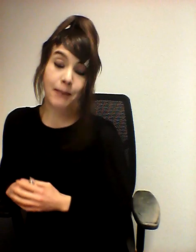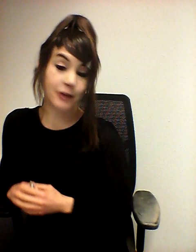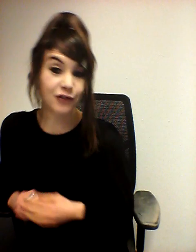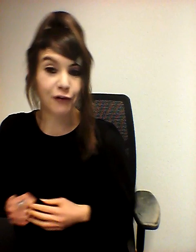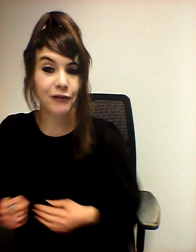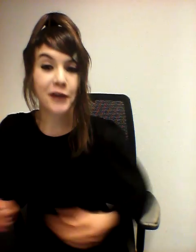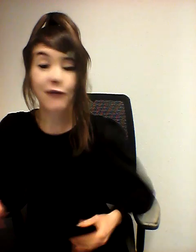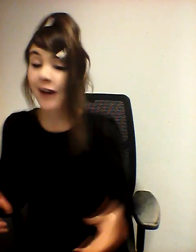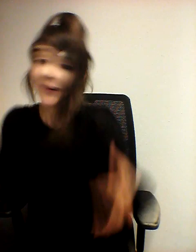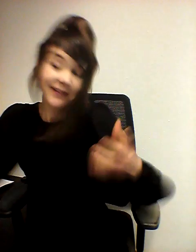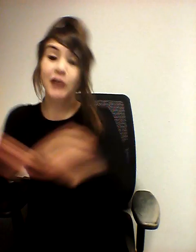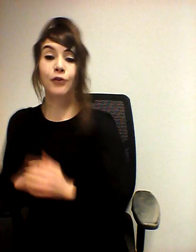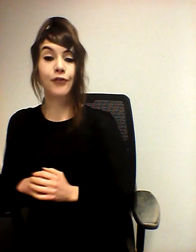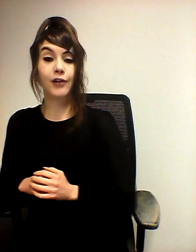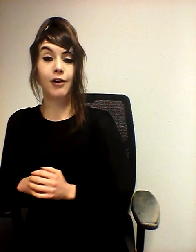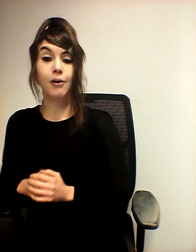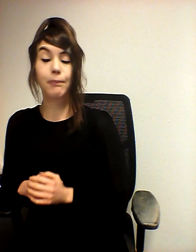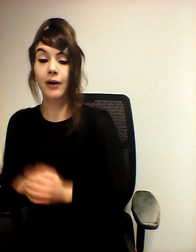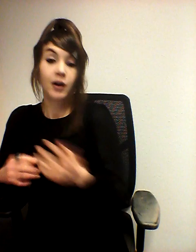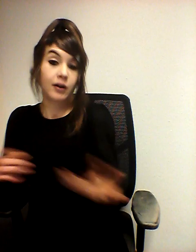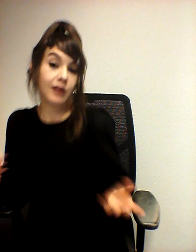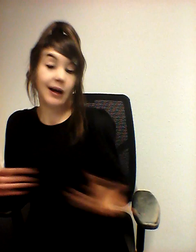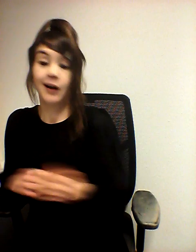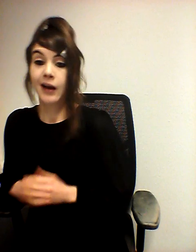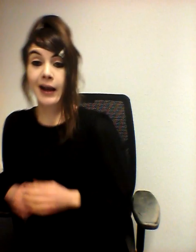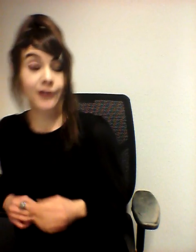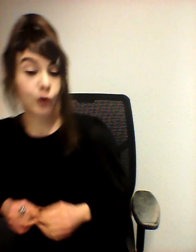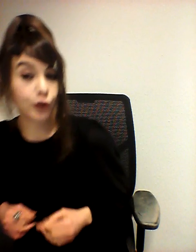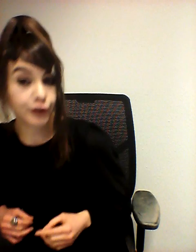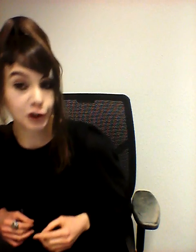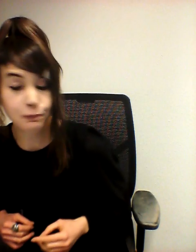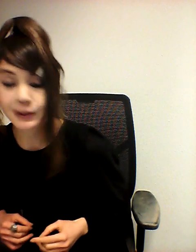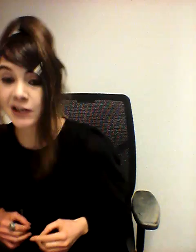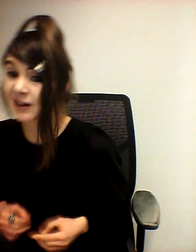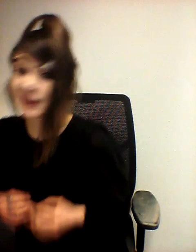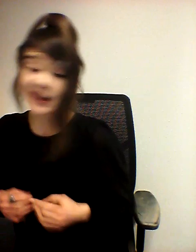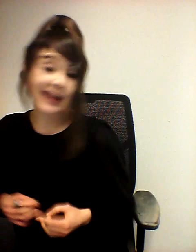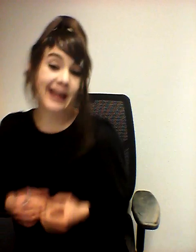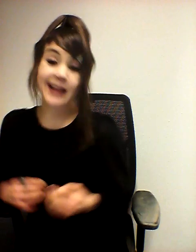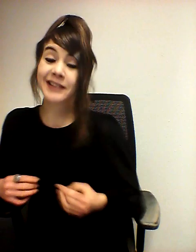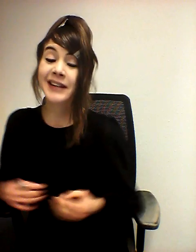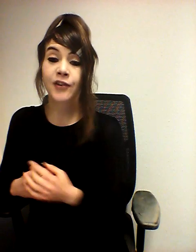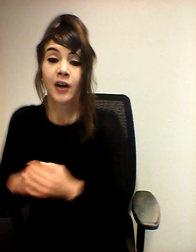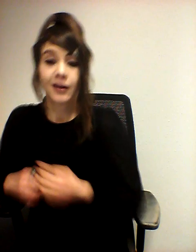er best wel veel van, niet goed verlopen. Ja, en dan kunnen die spiercellen echt niet